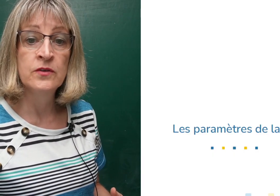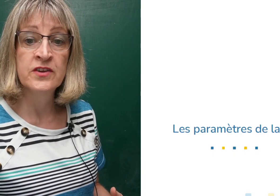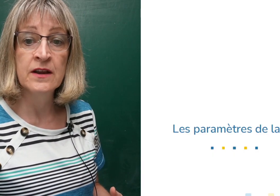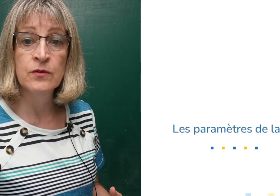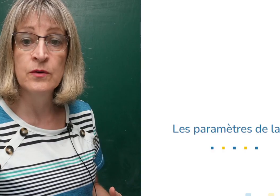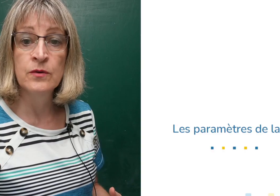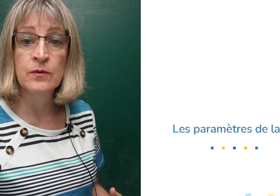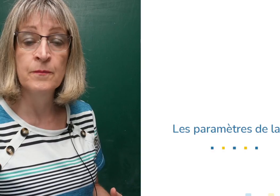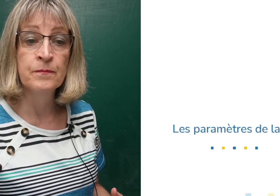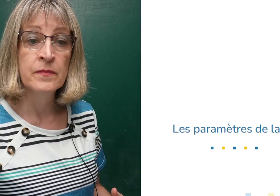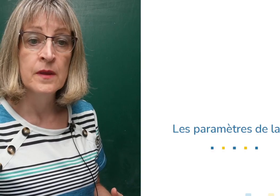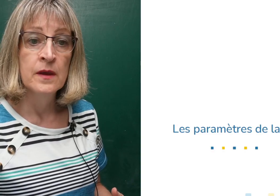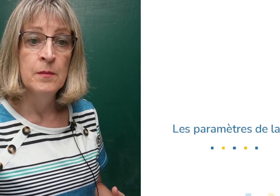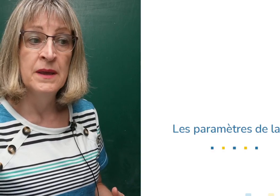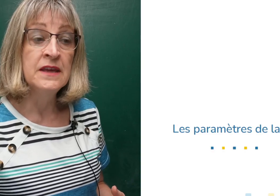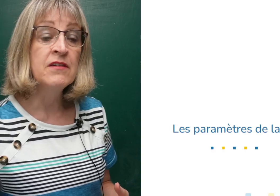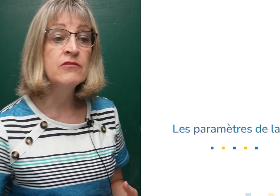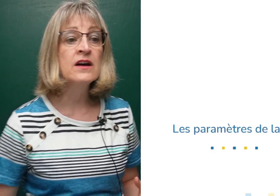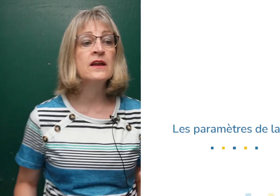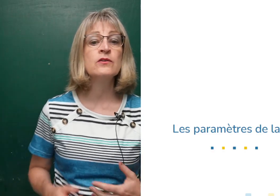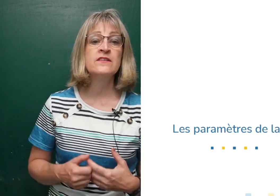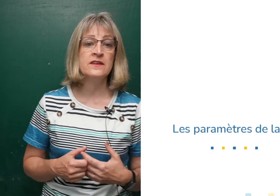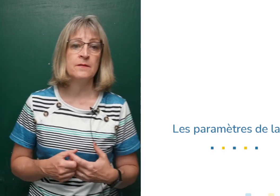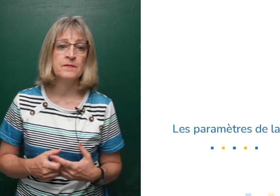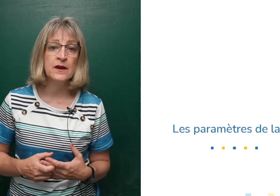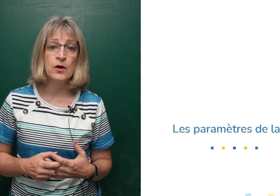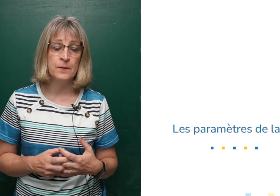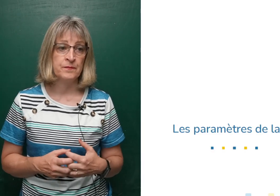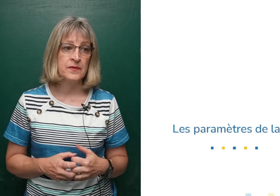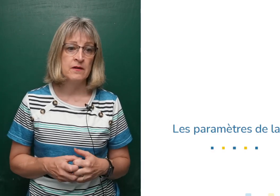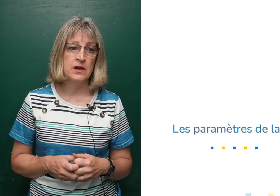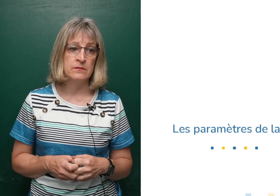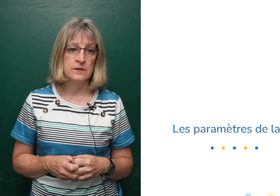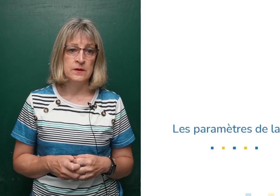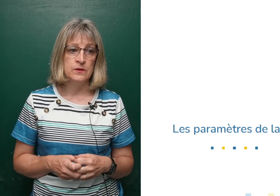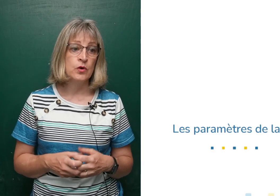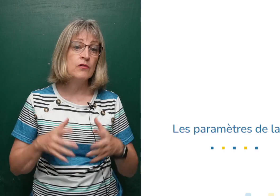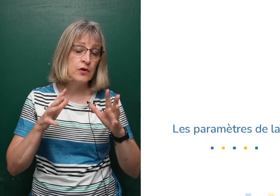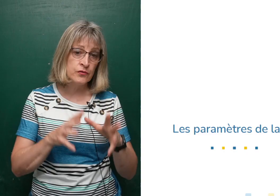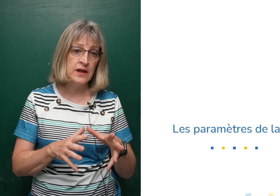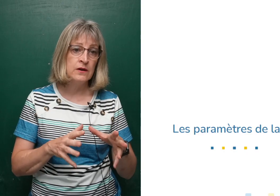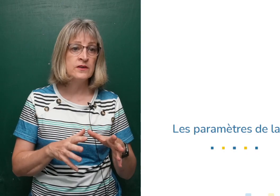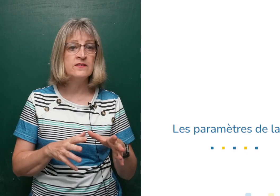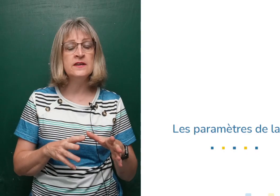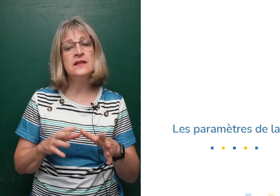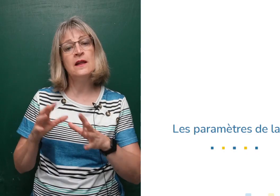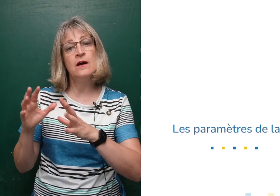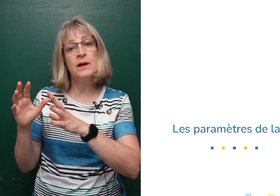chaque pays va avoir sa langue des signes. D'accord? Voilà. Donc en France, on a la langue des signes. Par exemple,